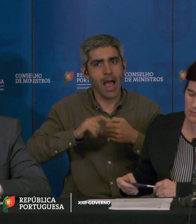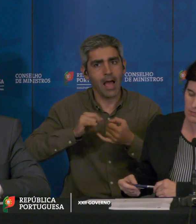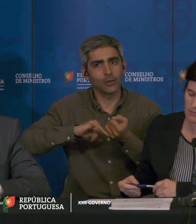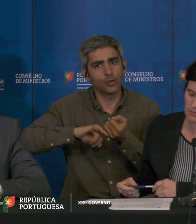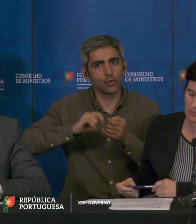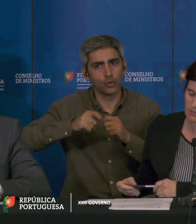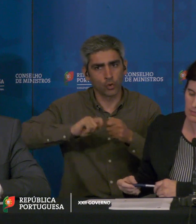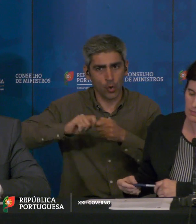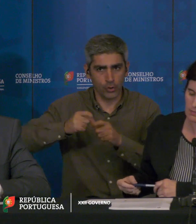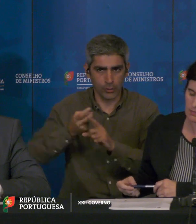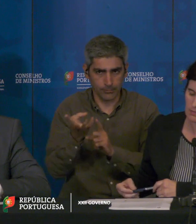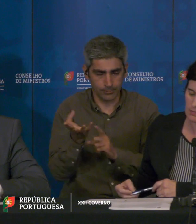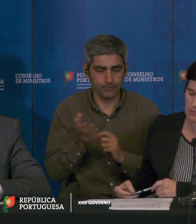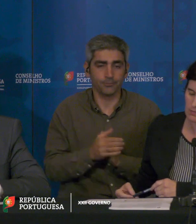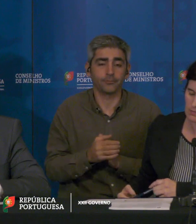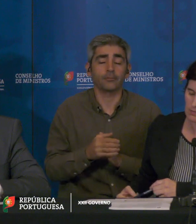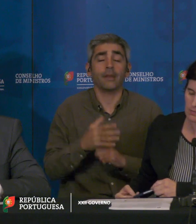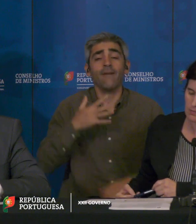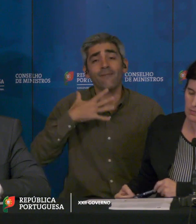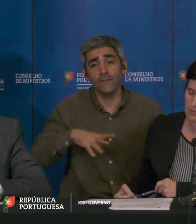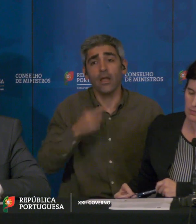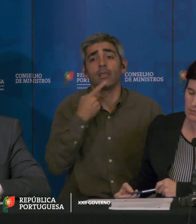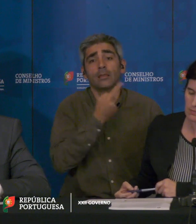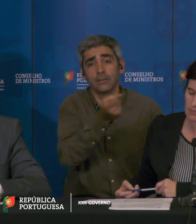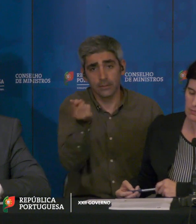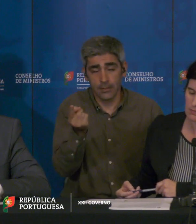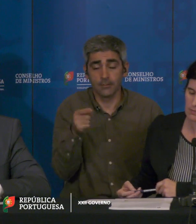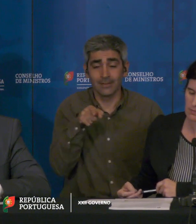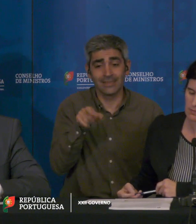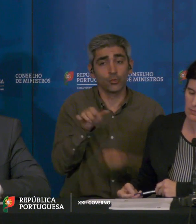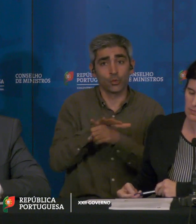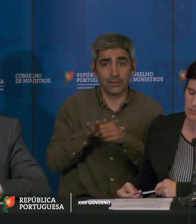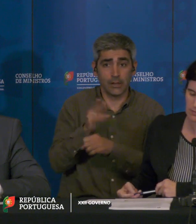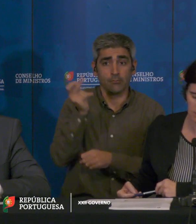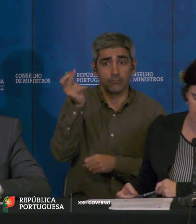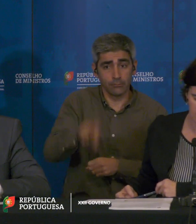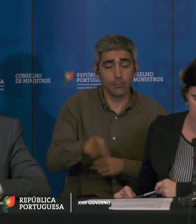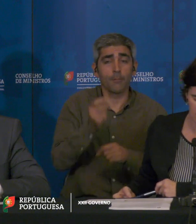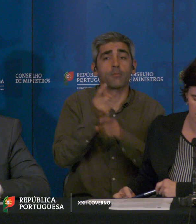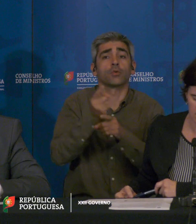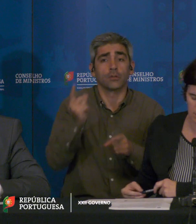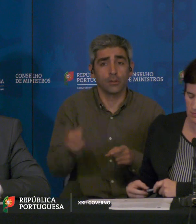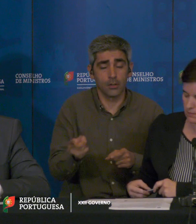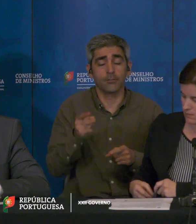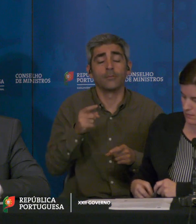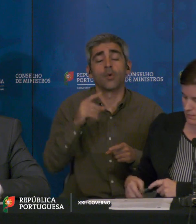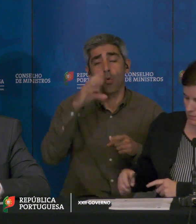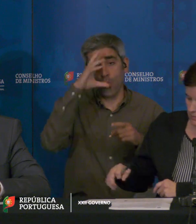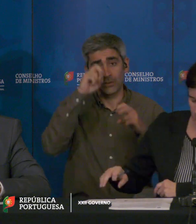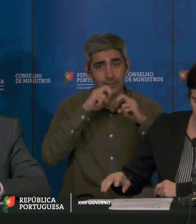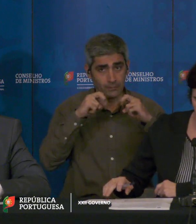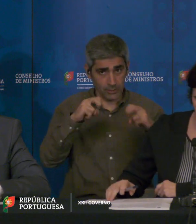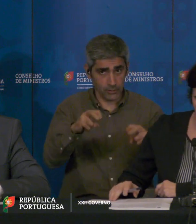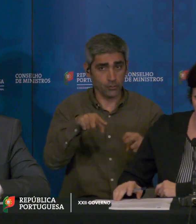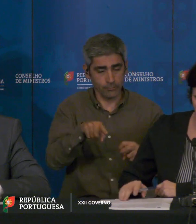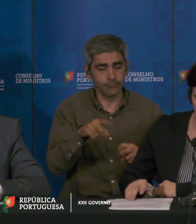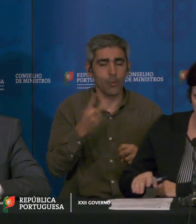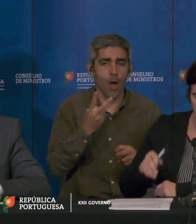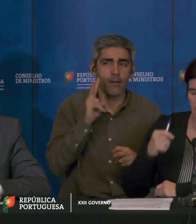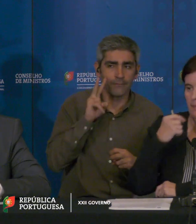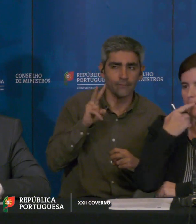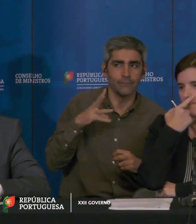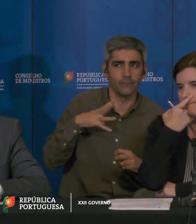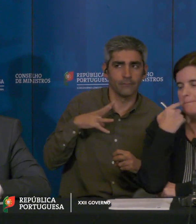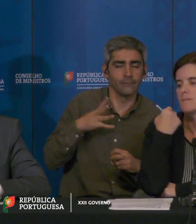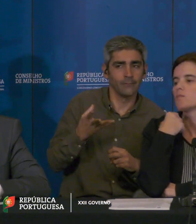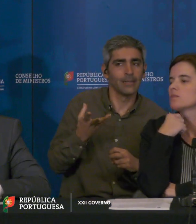referir que esta situação ocorre porque o Conselho de Ministros reconhece que